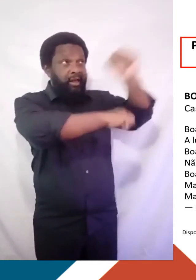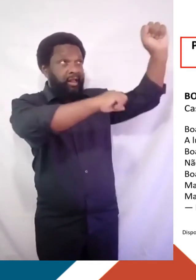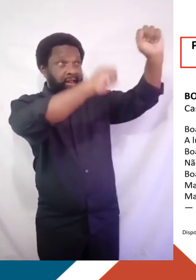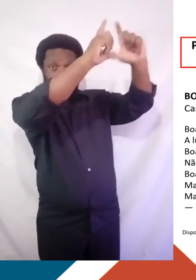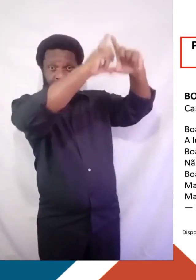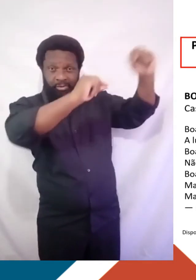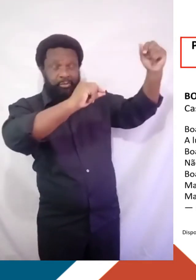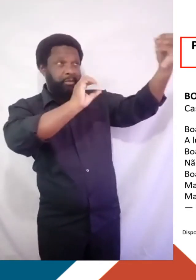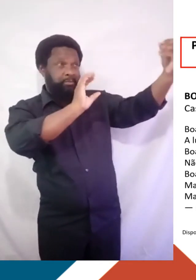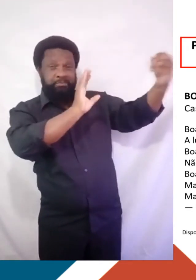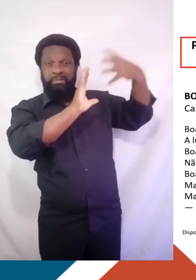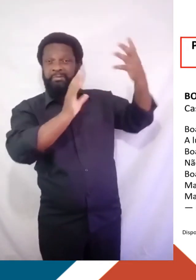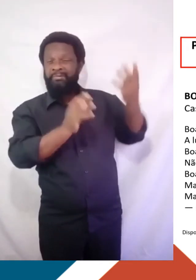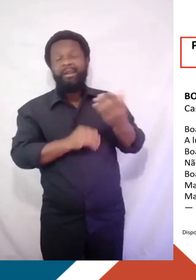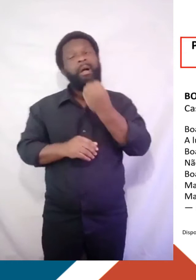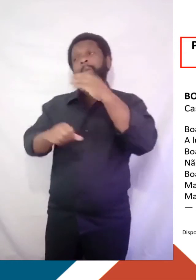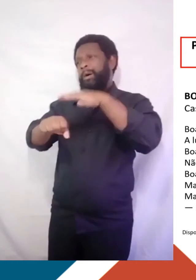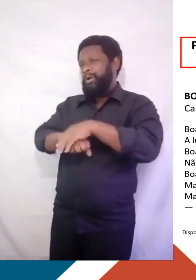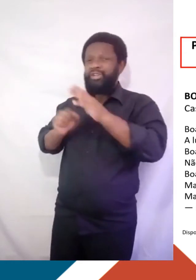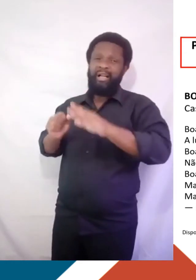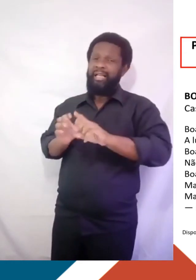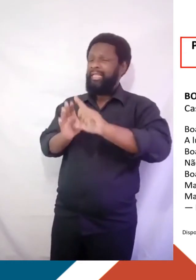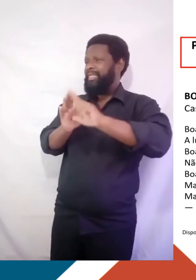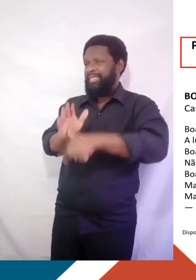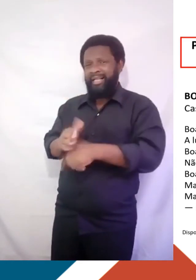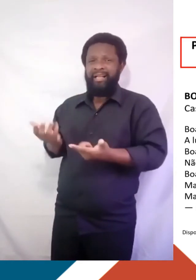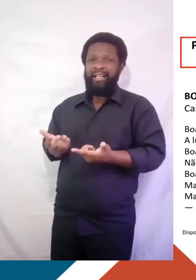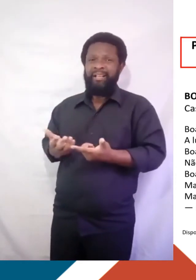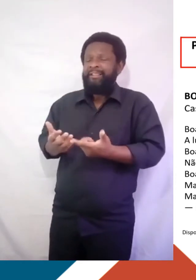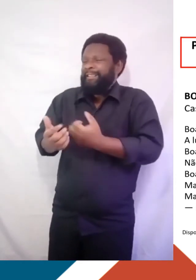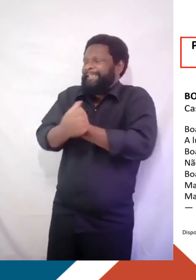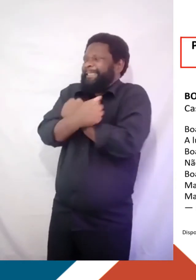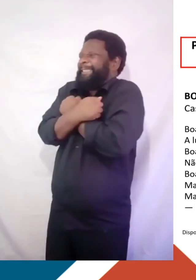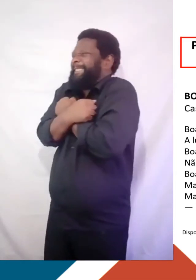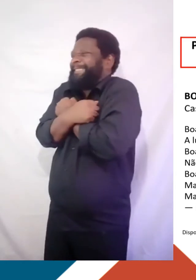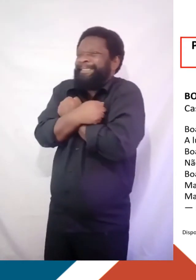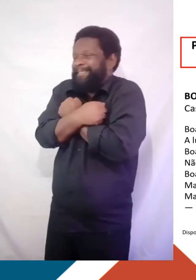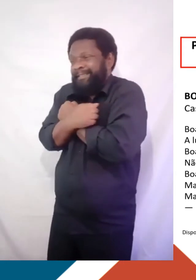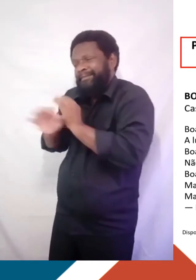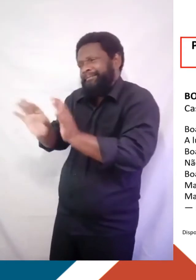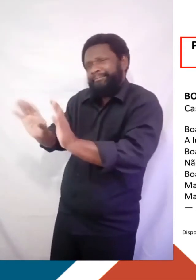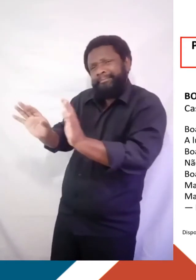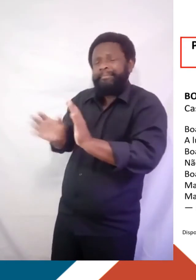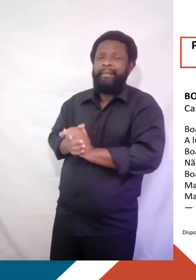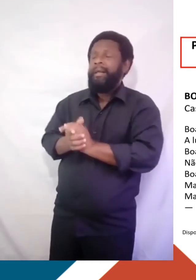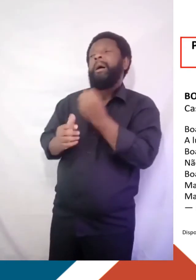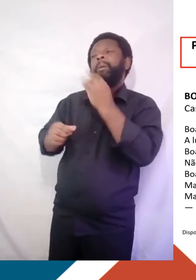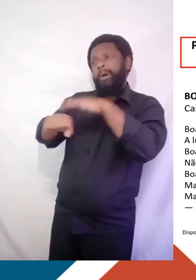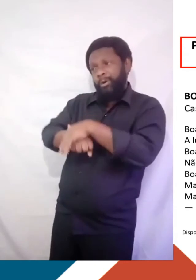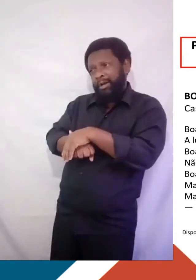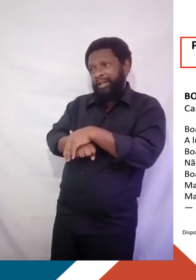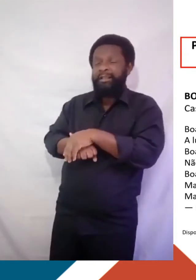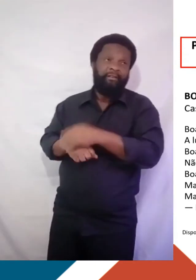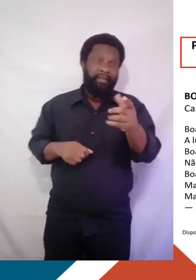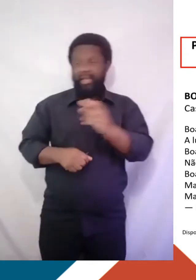cheio. Boa noite, Maria, é tarde, não me apertes assim contra teu seio. Boa